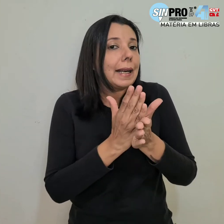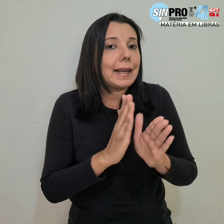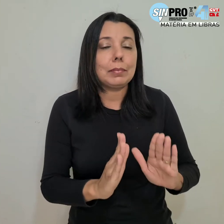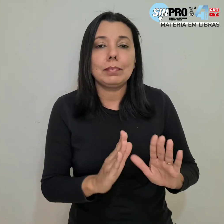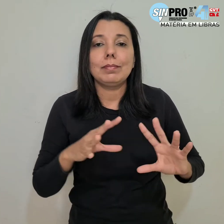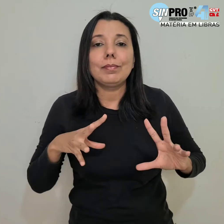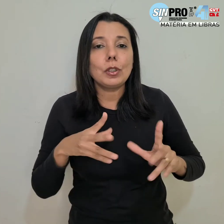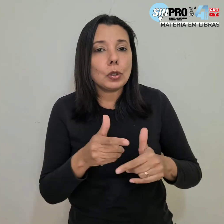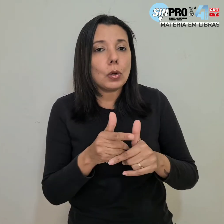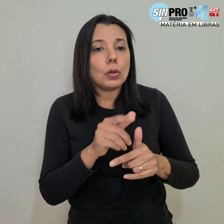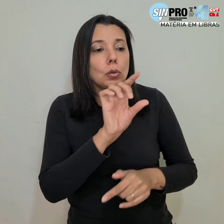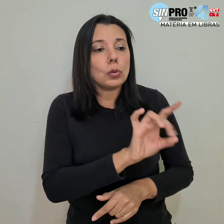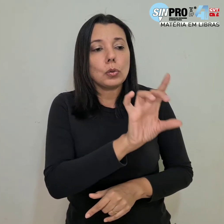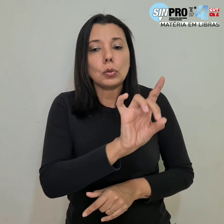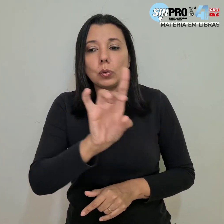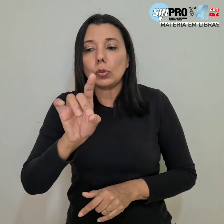destruindo em todos os setores